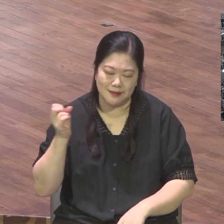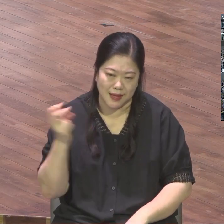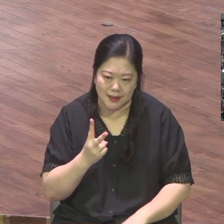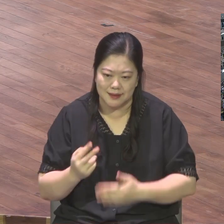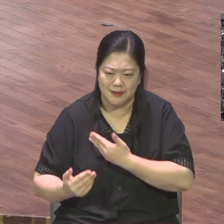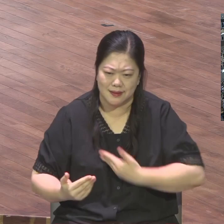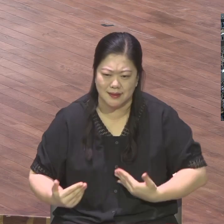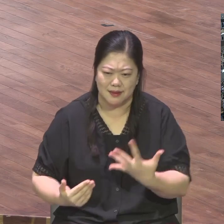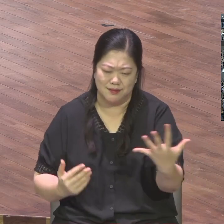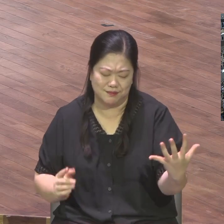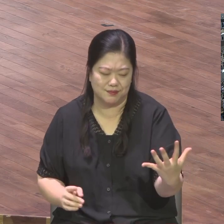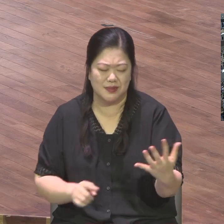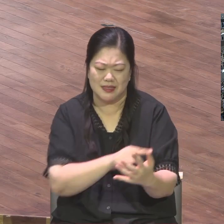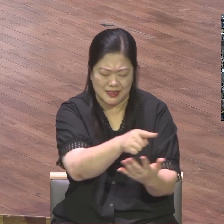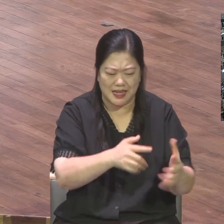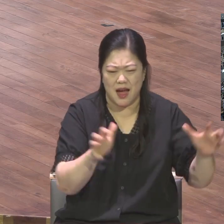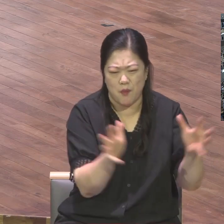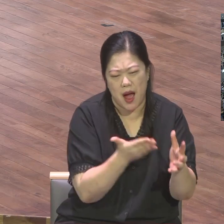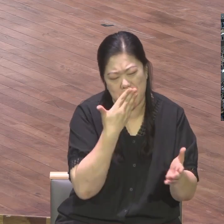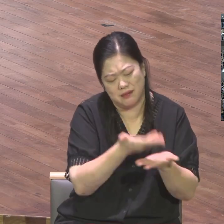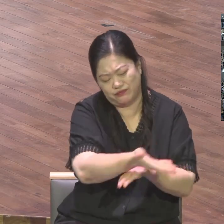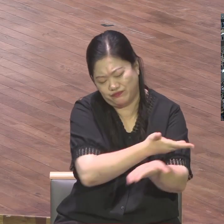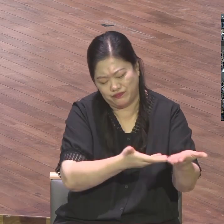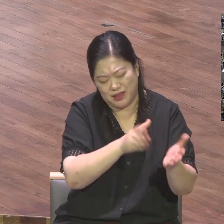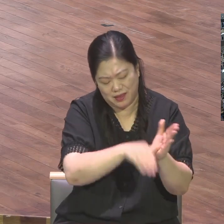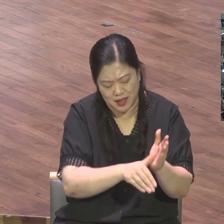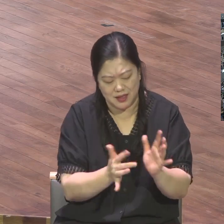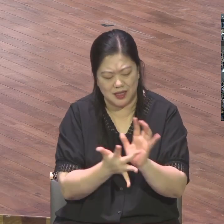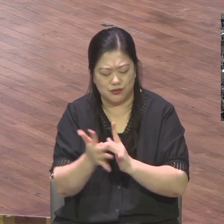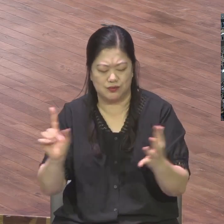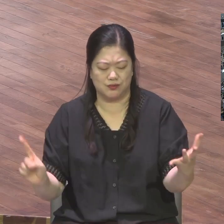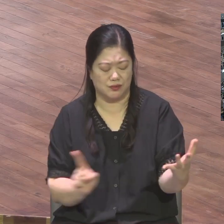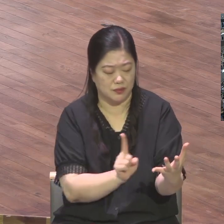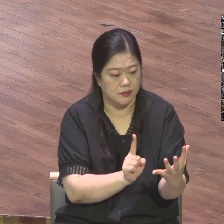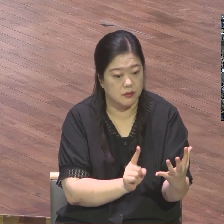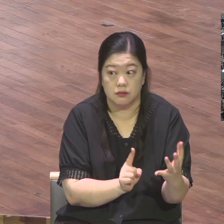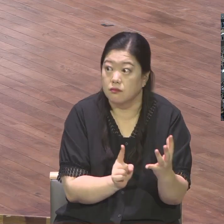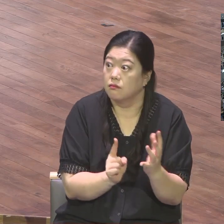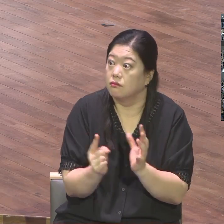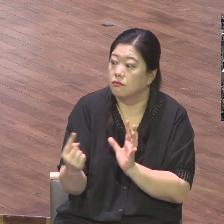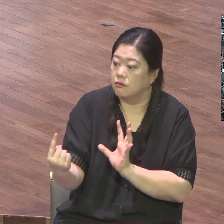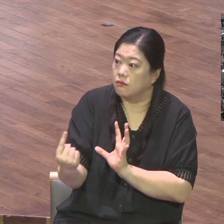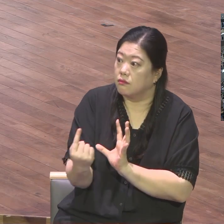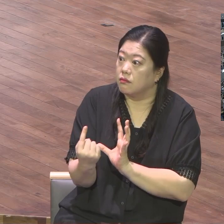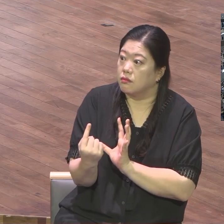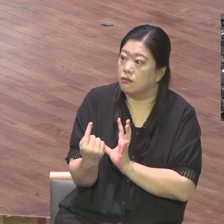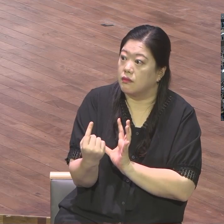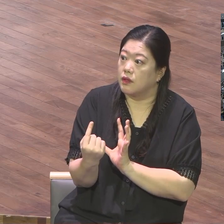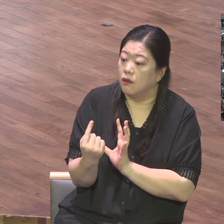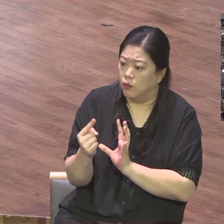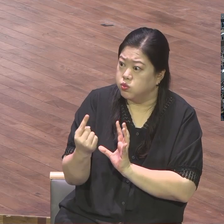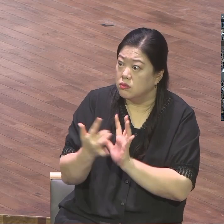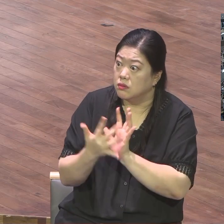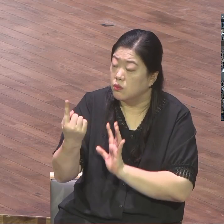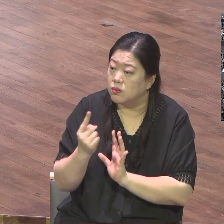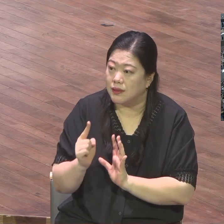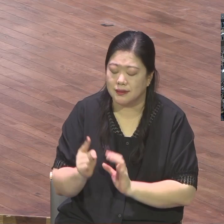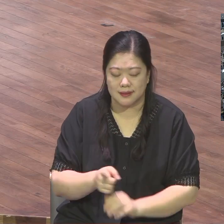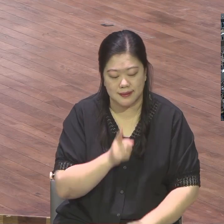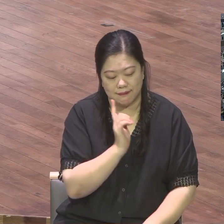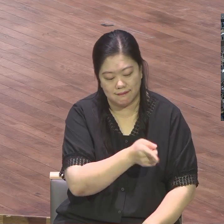제자가 음식 먹을 때에 예수께서 그들에게 나타나사 그들의 믿음 없는 것과 마음이 완악한